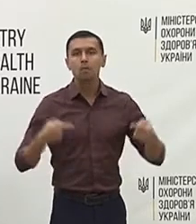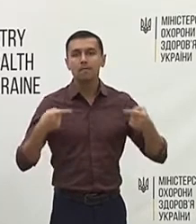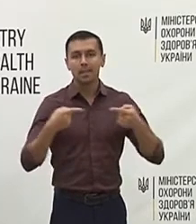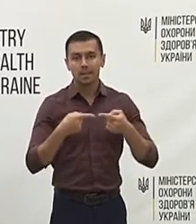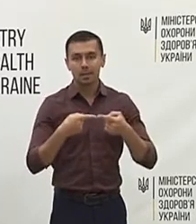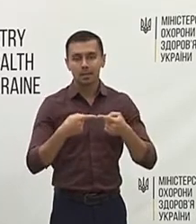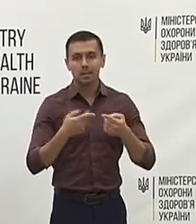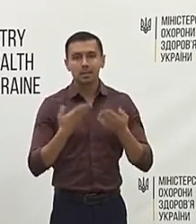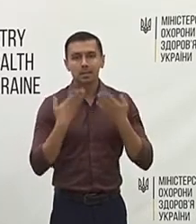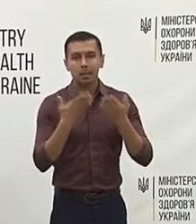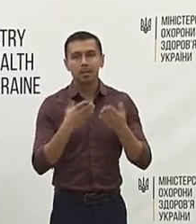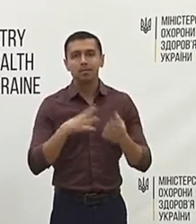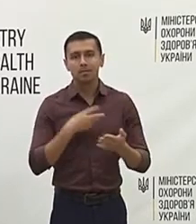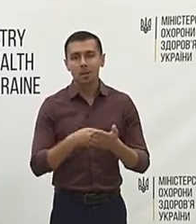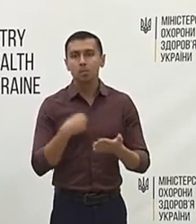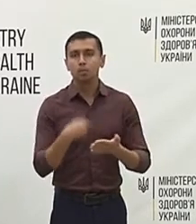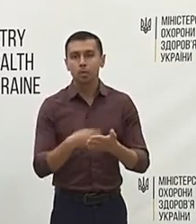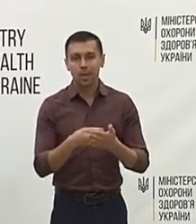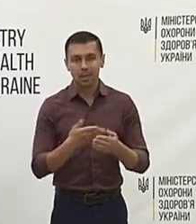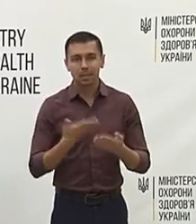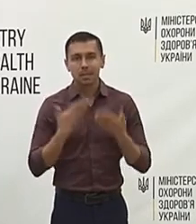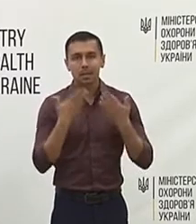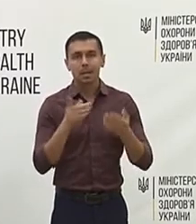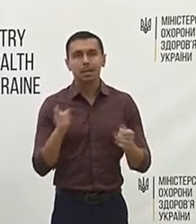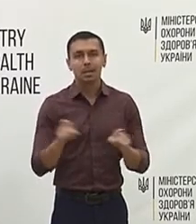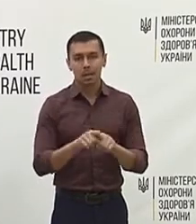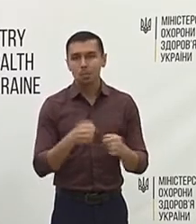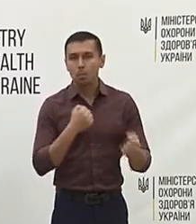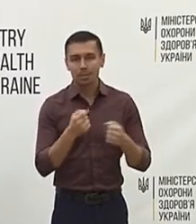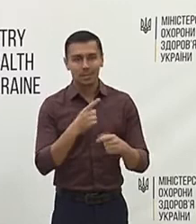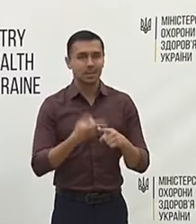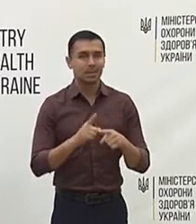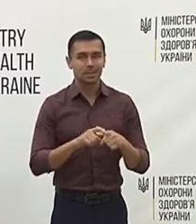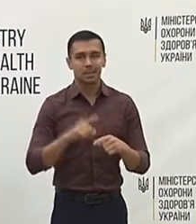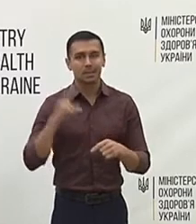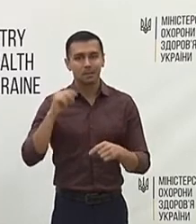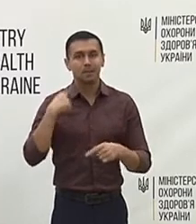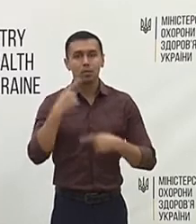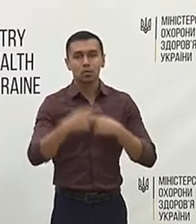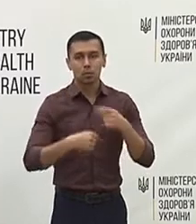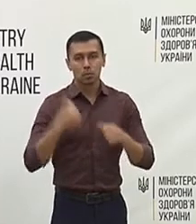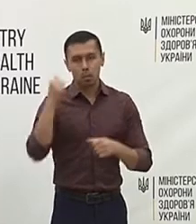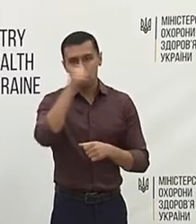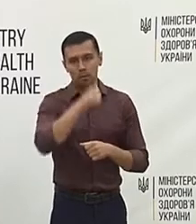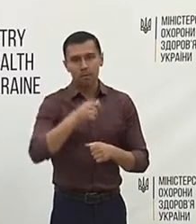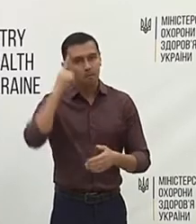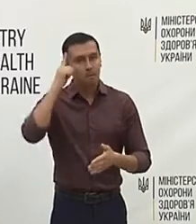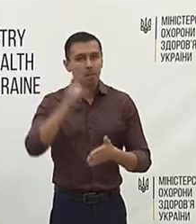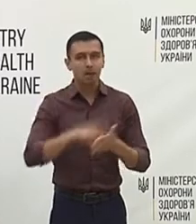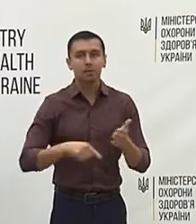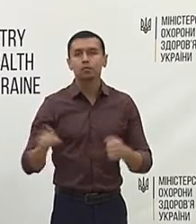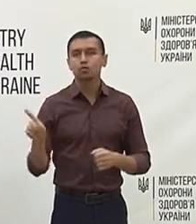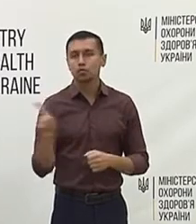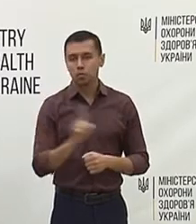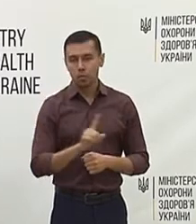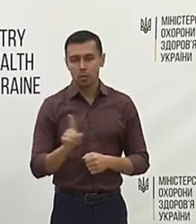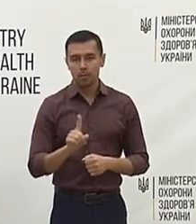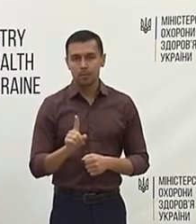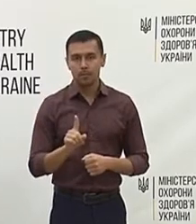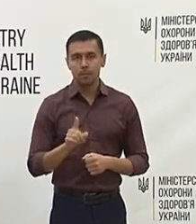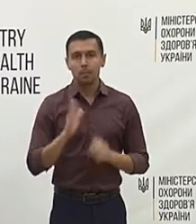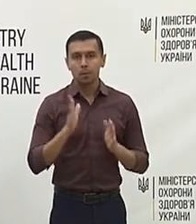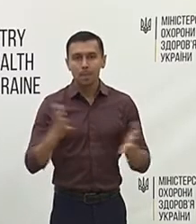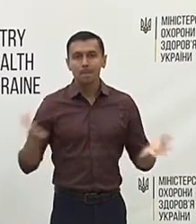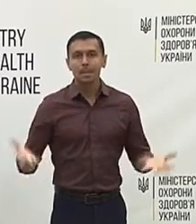відповідний запит, свій бюджетний запит, і теж боремося за ці цифри в наступному році. Впевнений, що